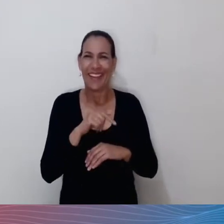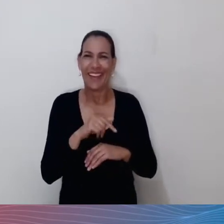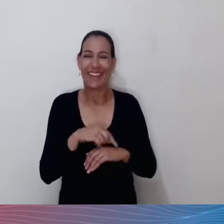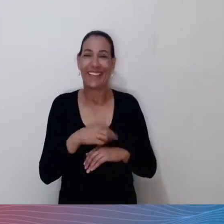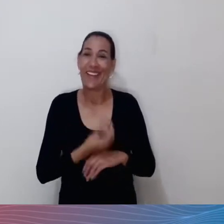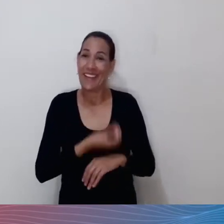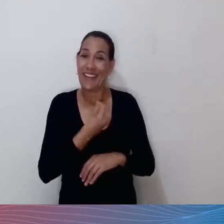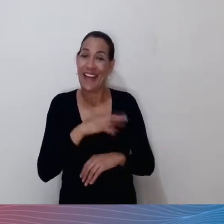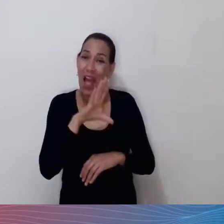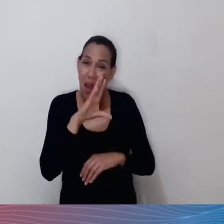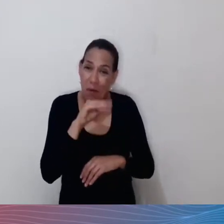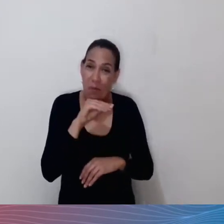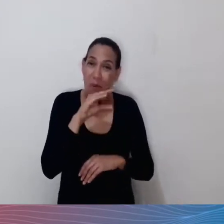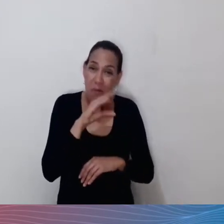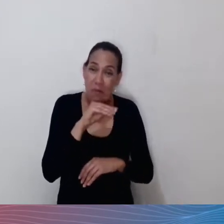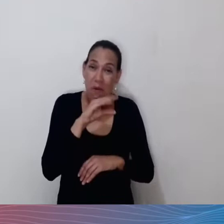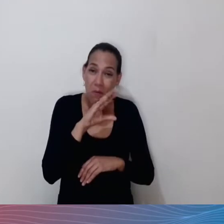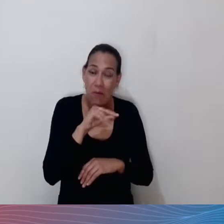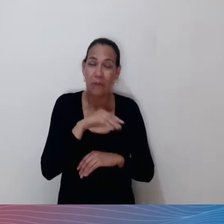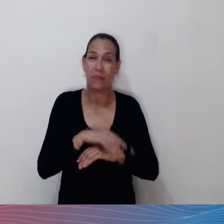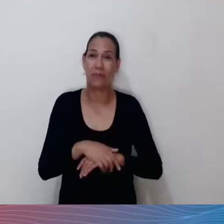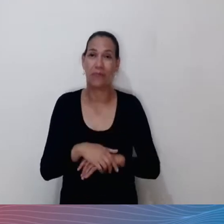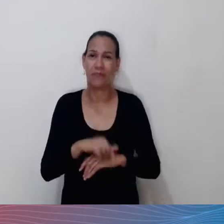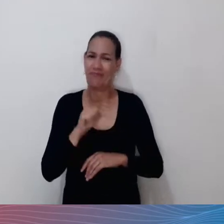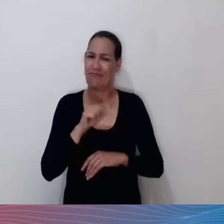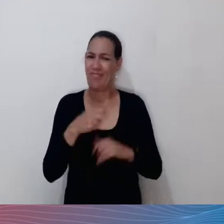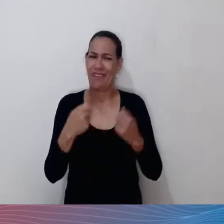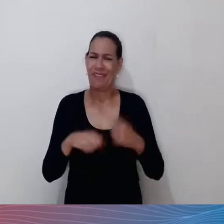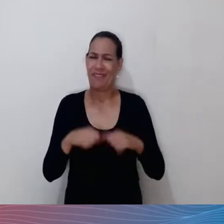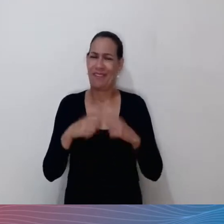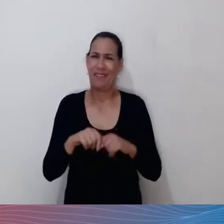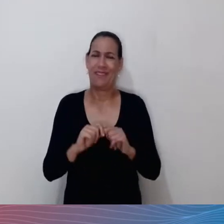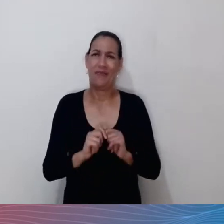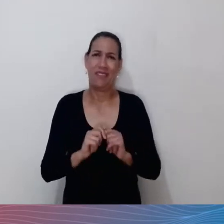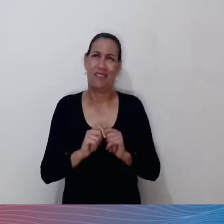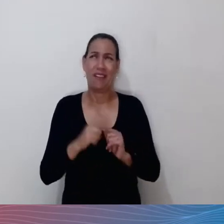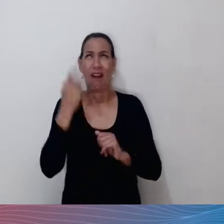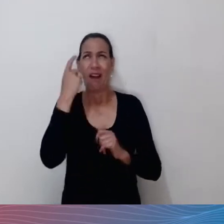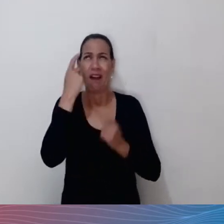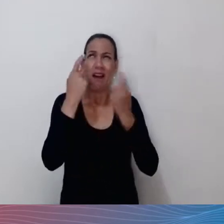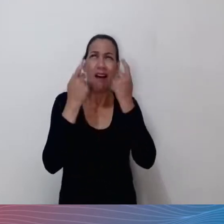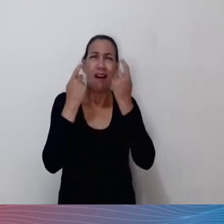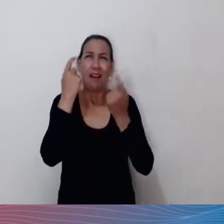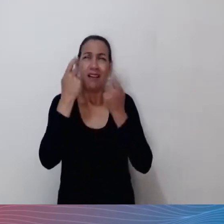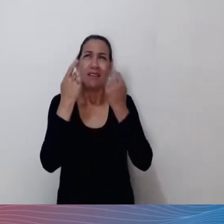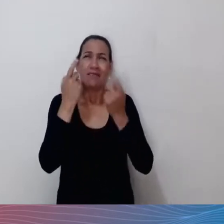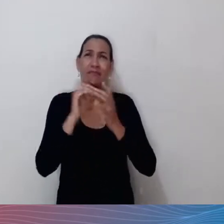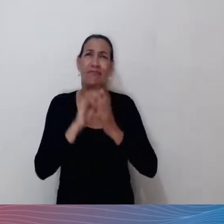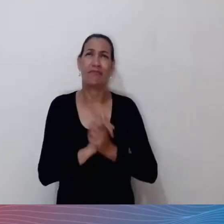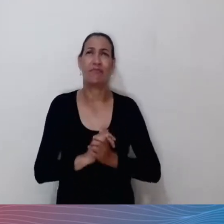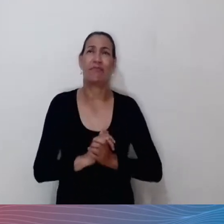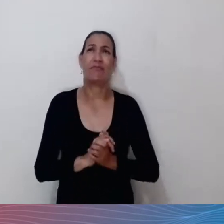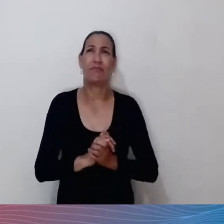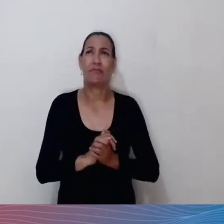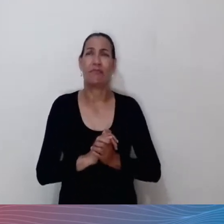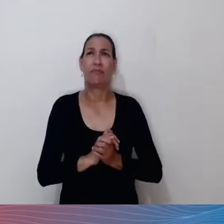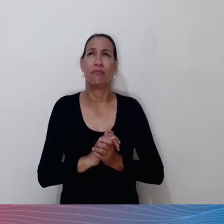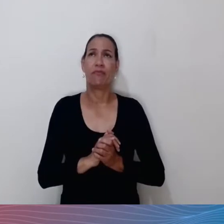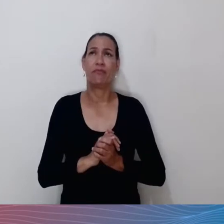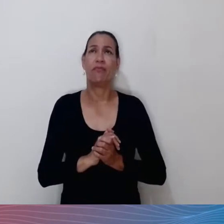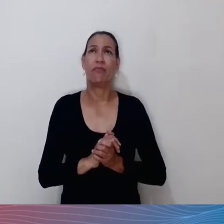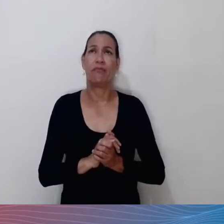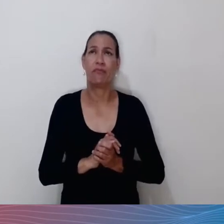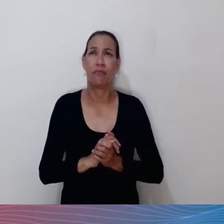precisa se preocupar, né? A não ser logo depois de nascido, você pode jogar na água, que o patinho